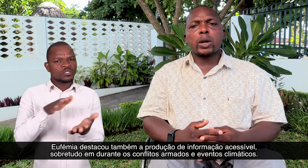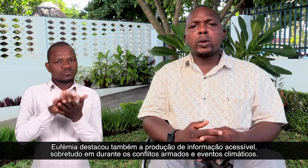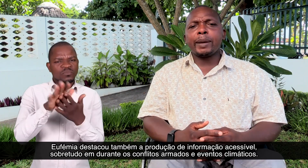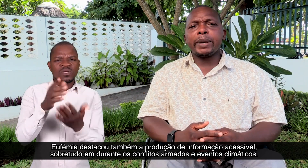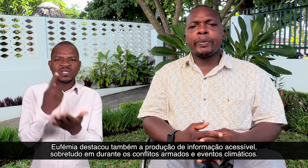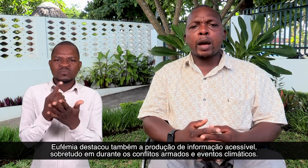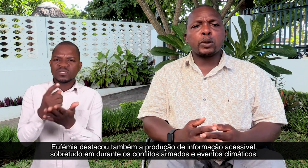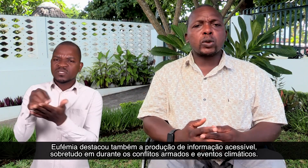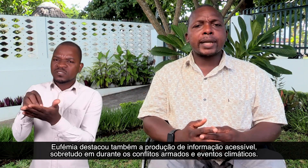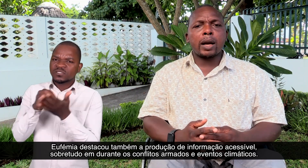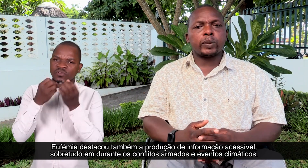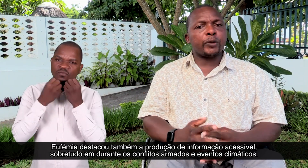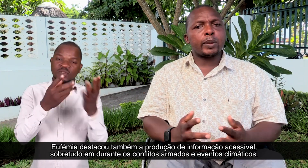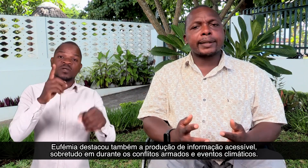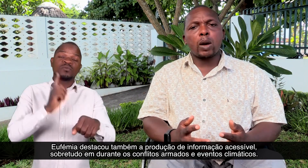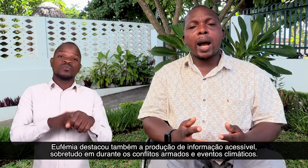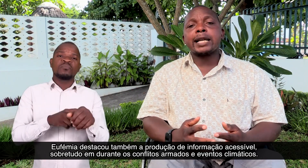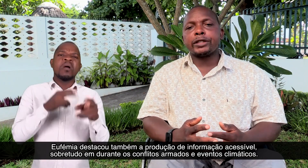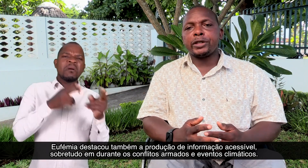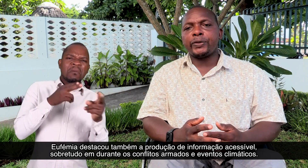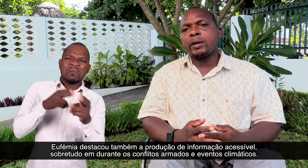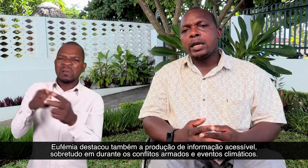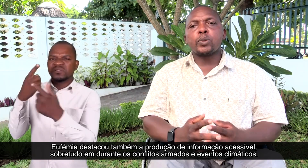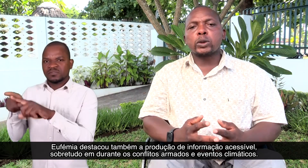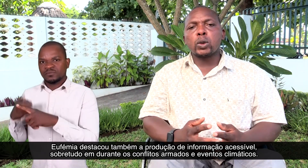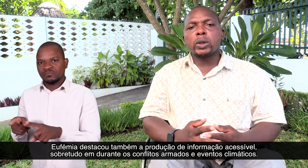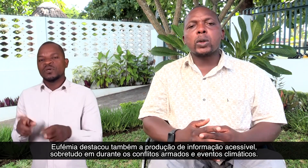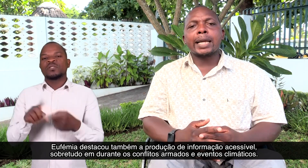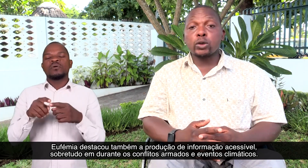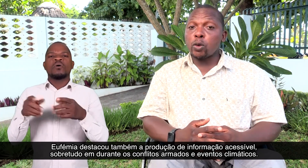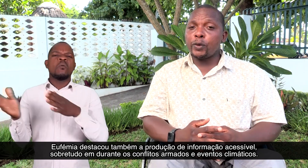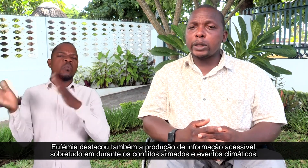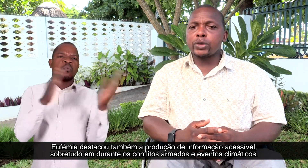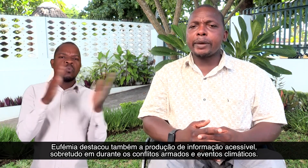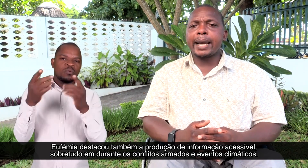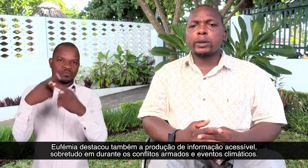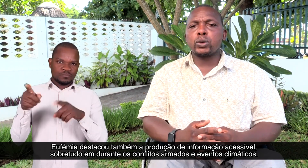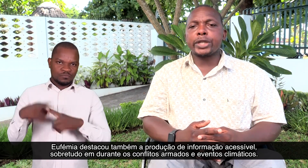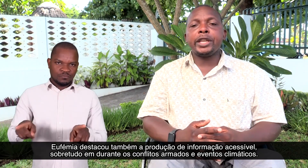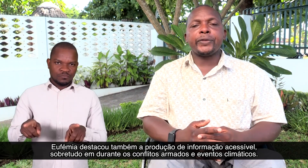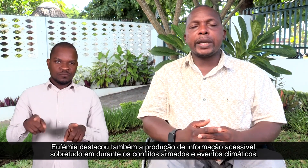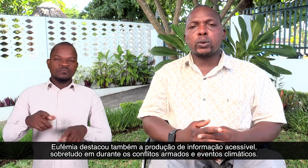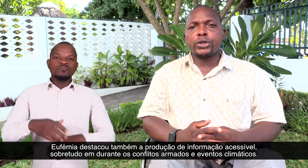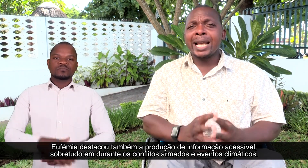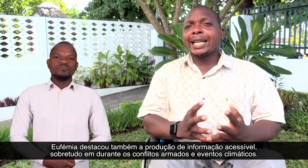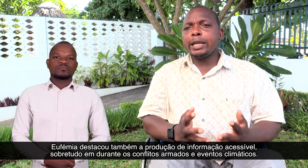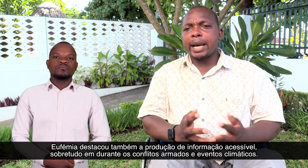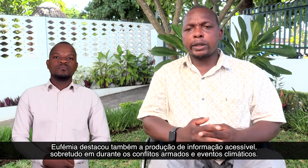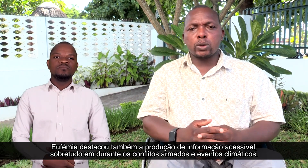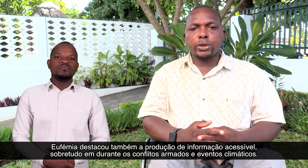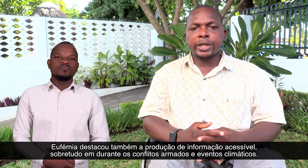Eufêmia destacou também na produção de informação acessível, sobretudo durante os conflitos armados e